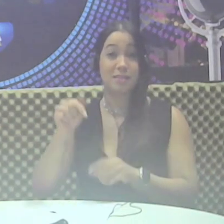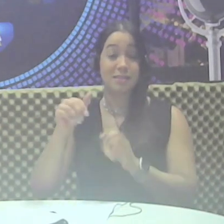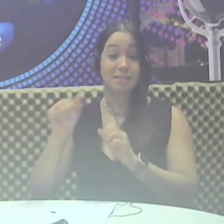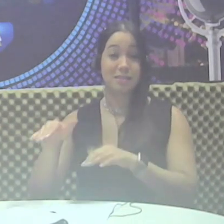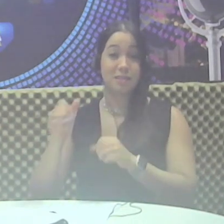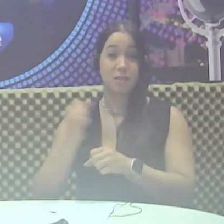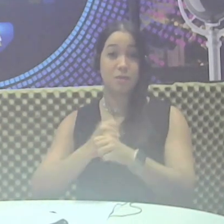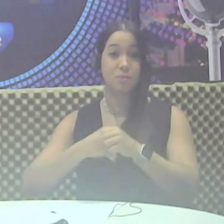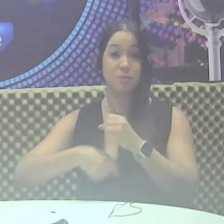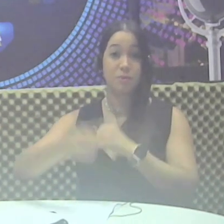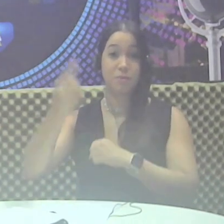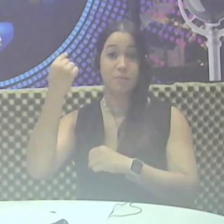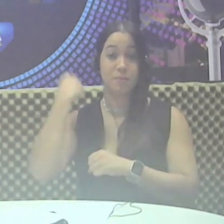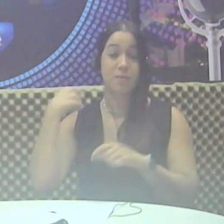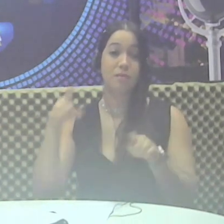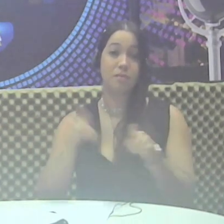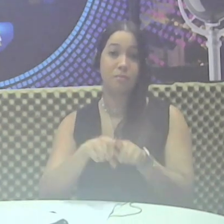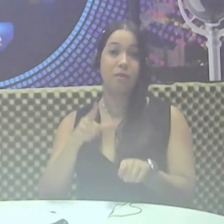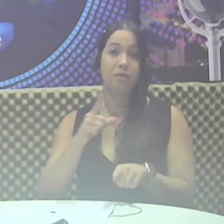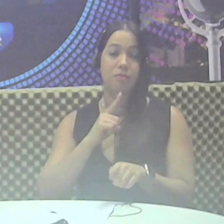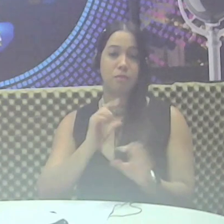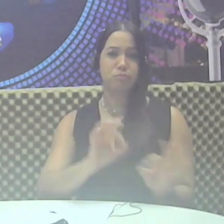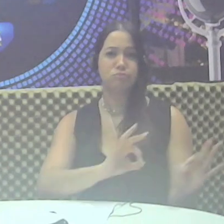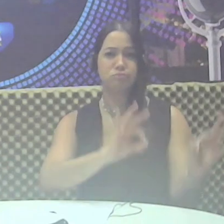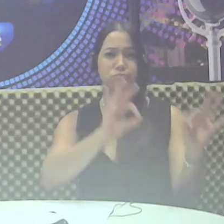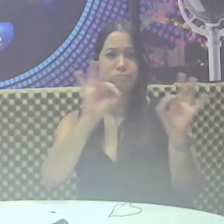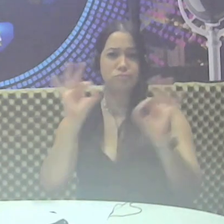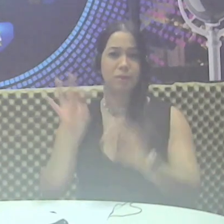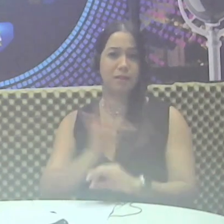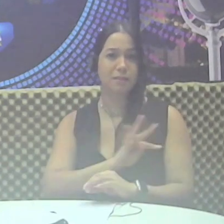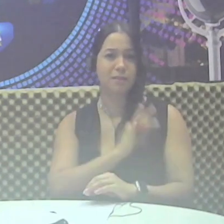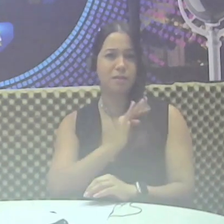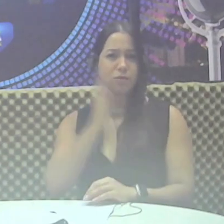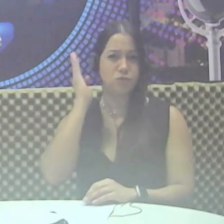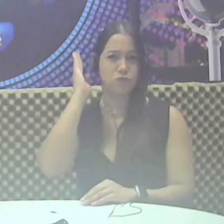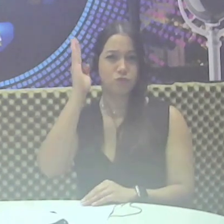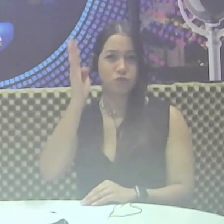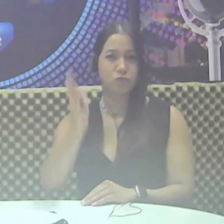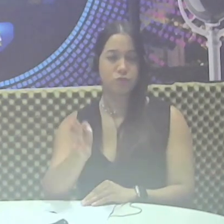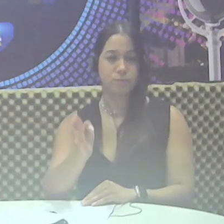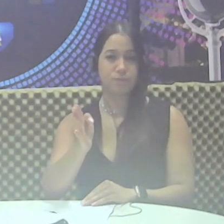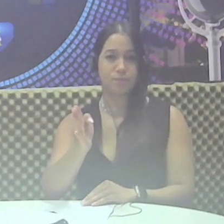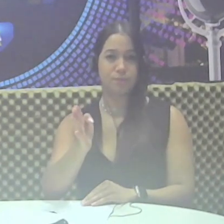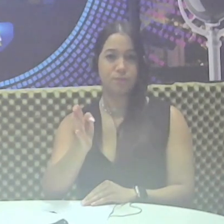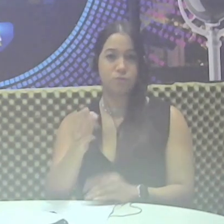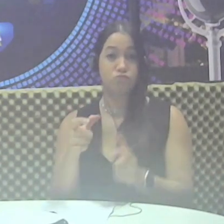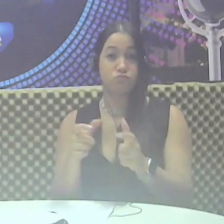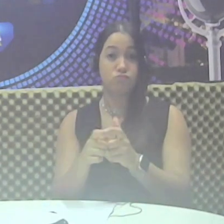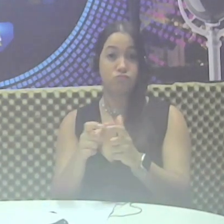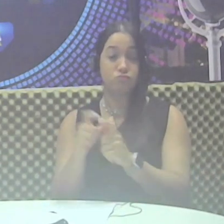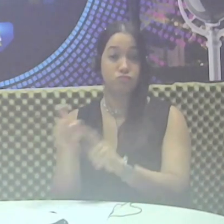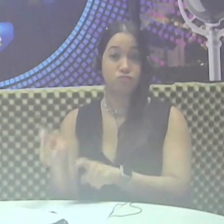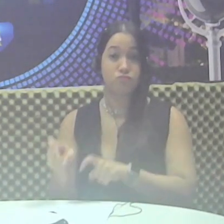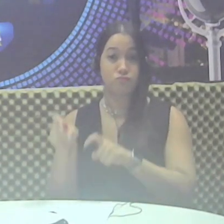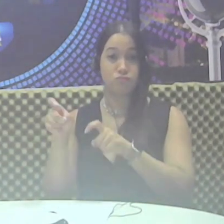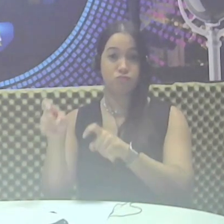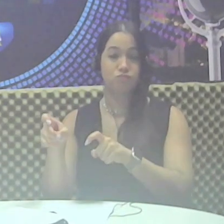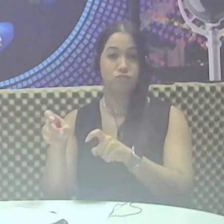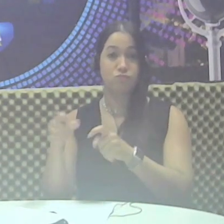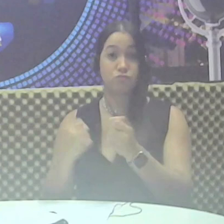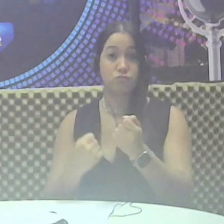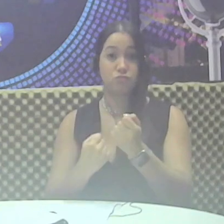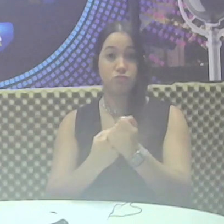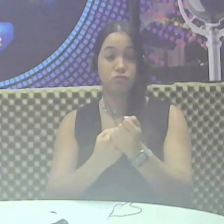passado e também prevê o acompanhamento técnico constante. Para pequenos produtores rurais, o